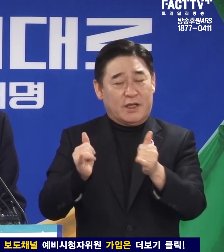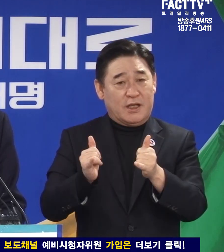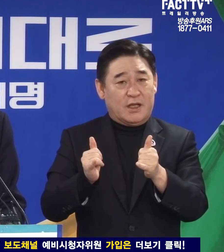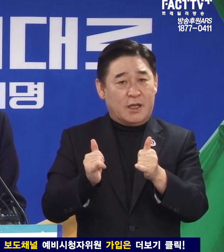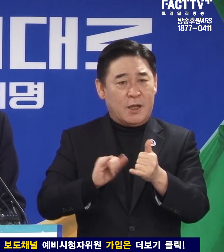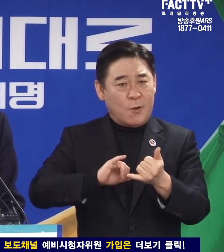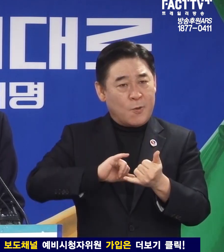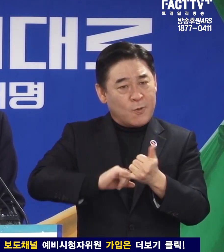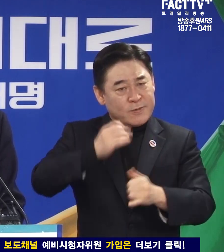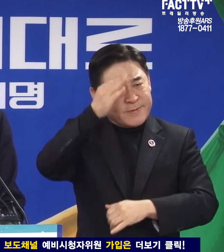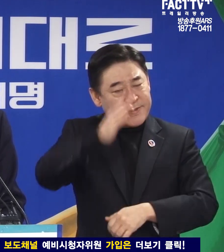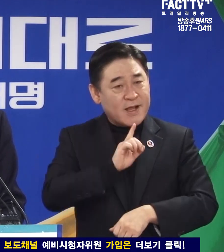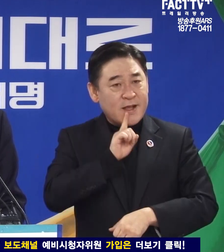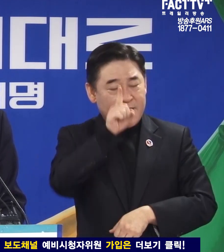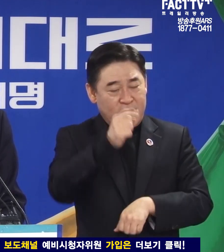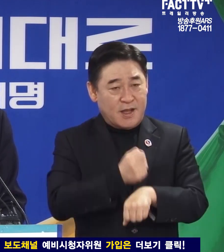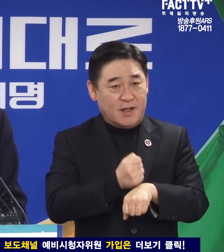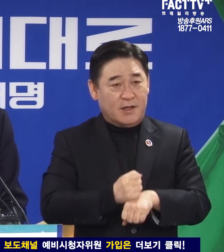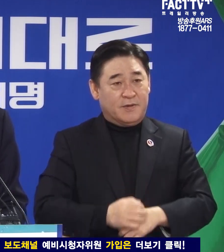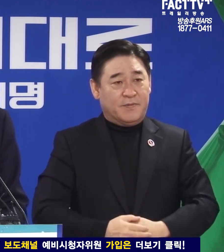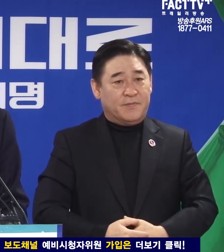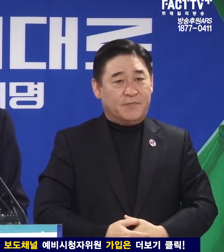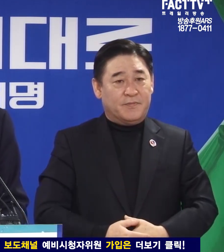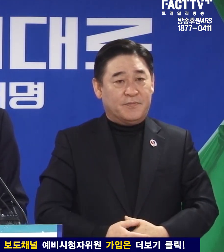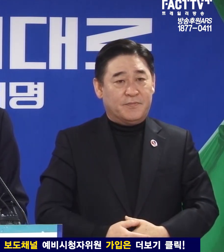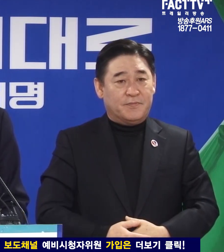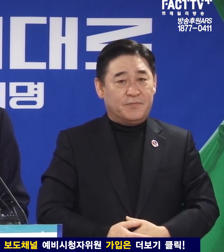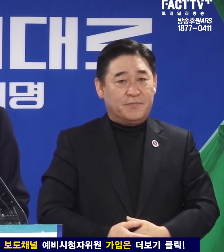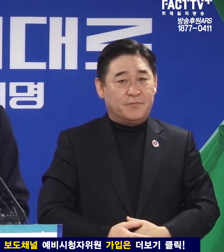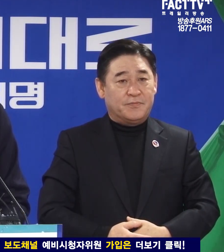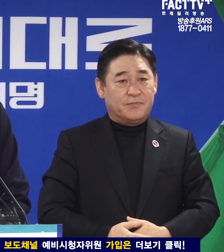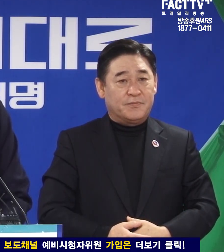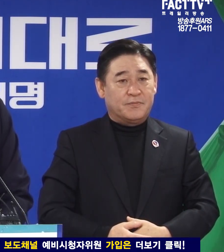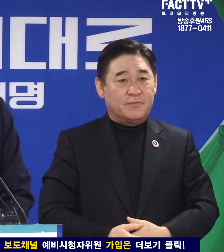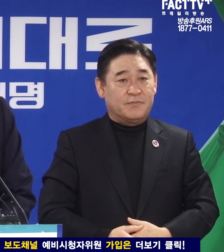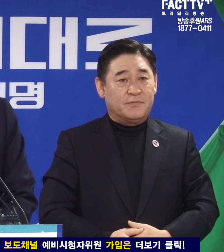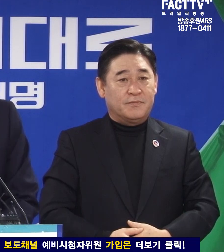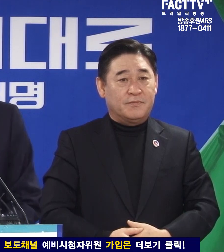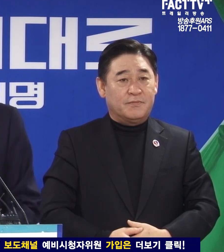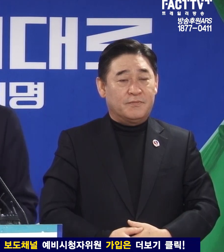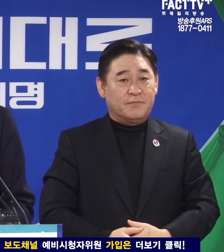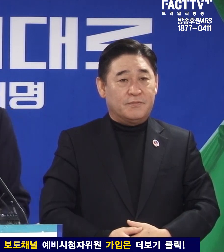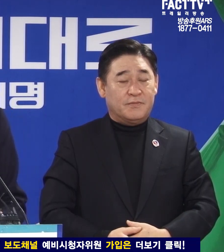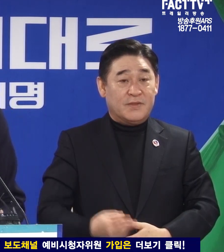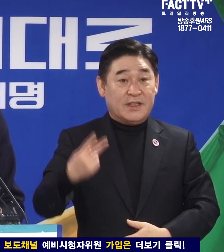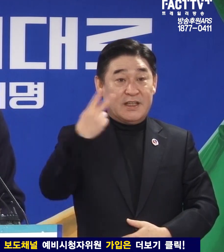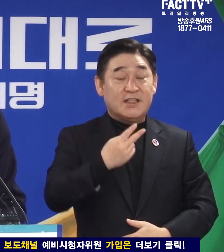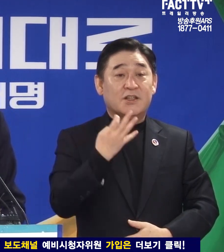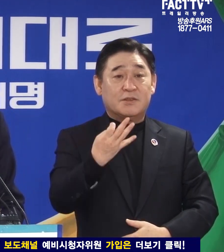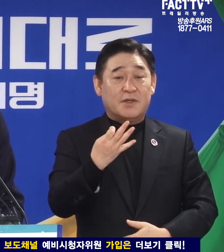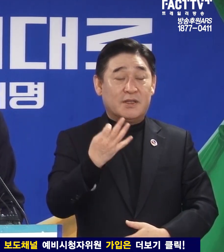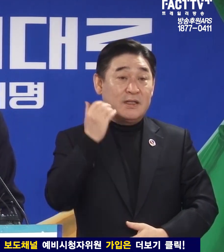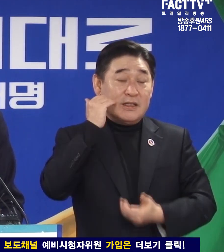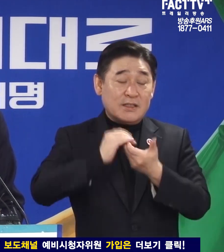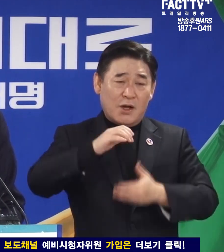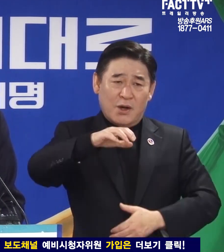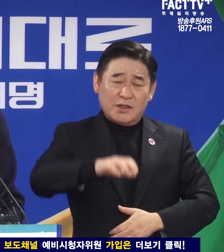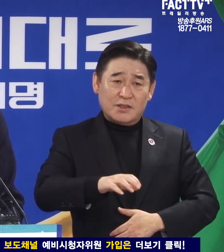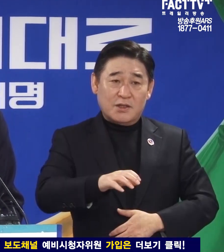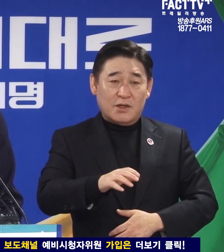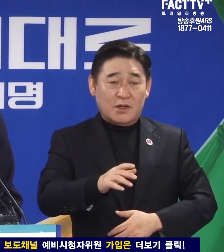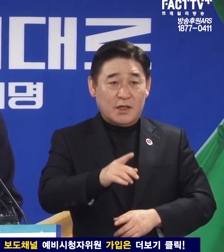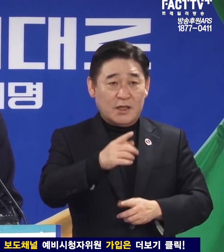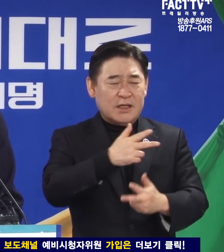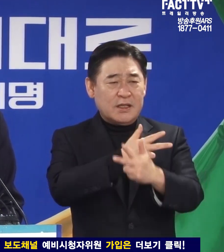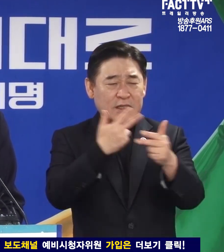반드시 사과해야 합니다. 2014년 청와대에서 이재명